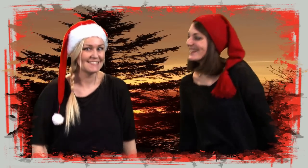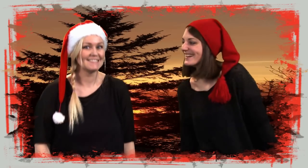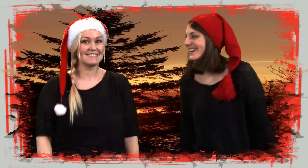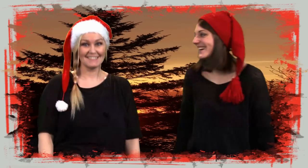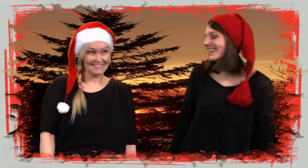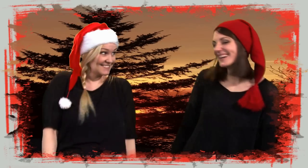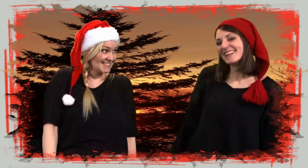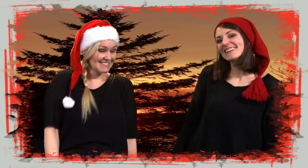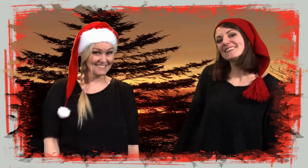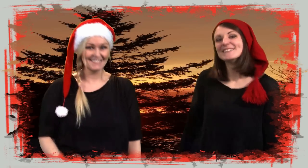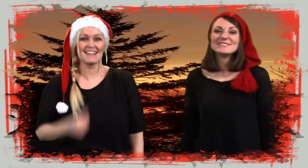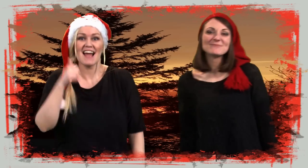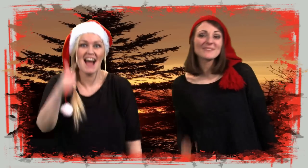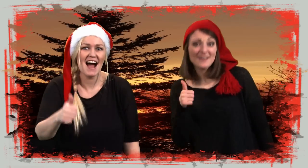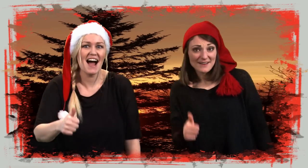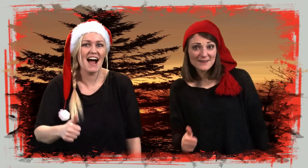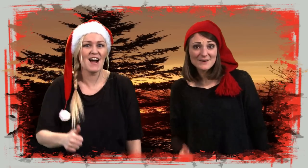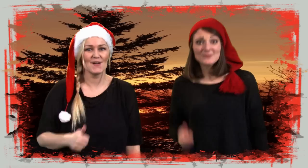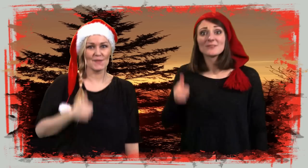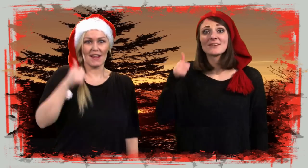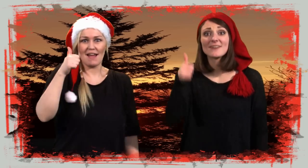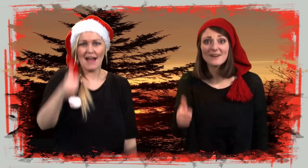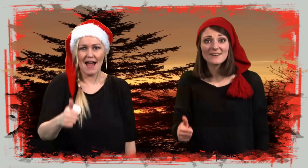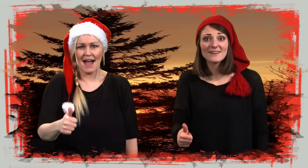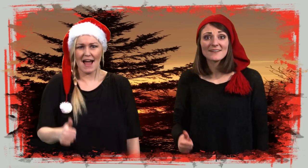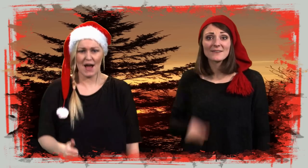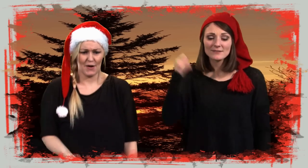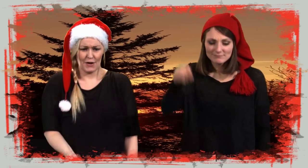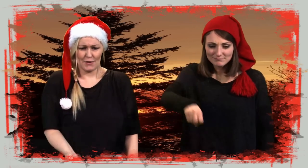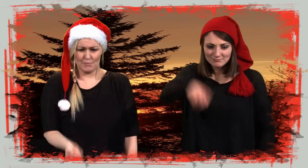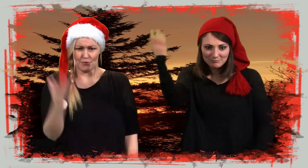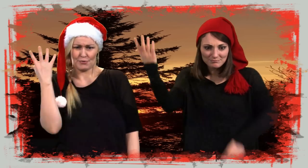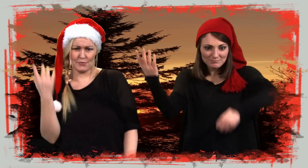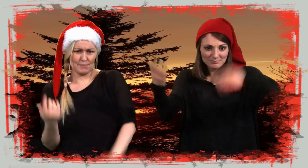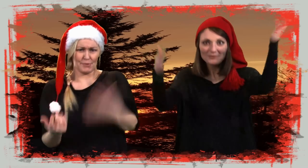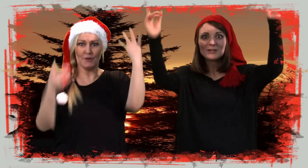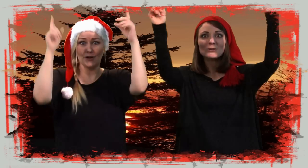Þá er alvanalegt að tína framdátt eða